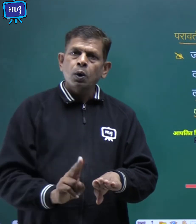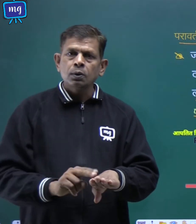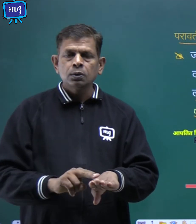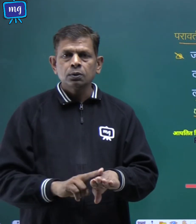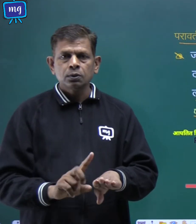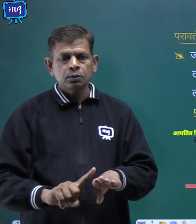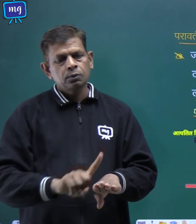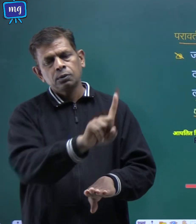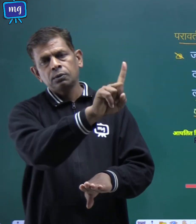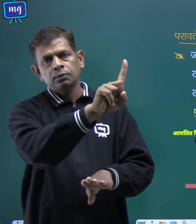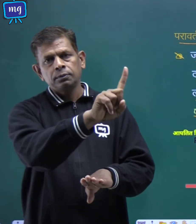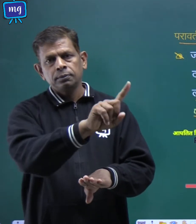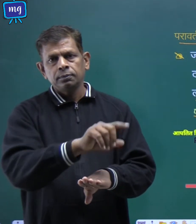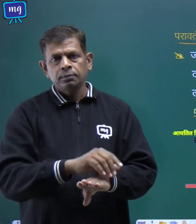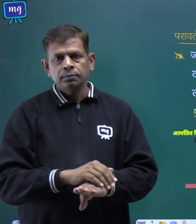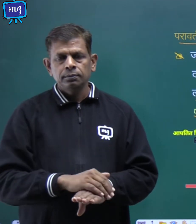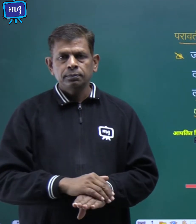है।